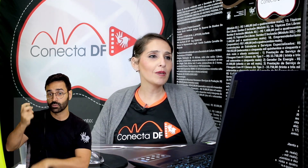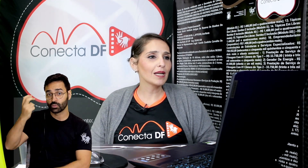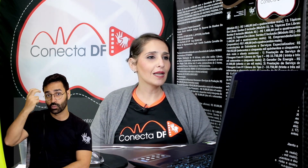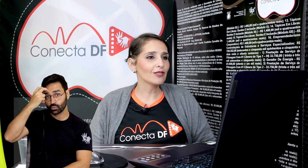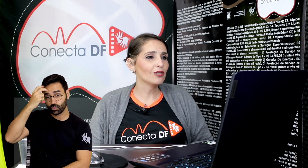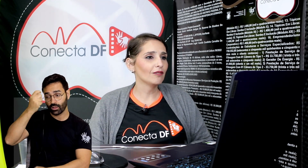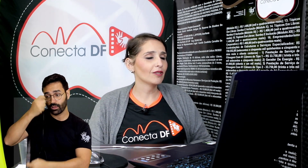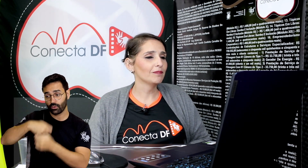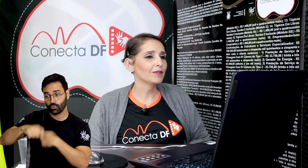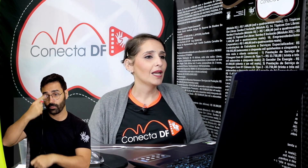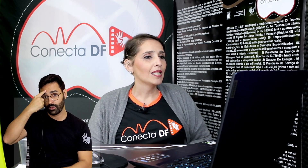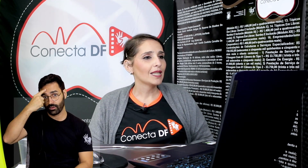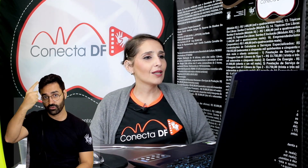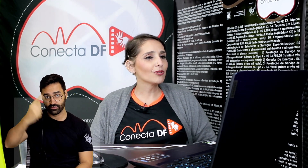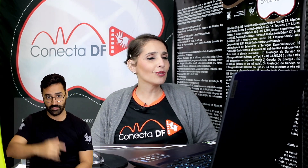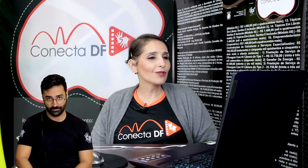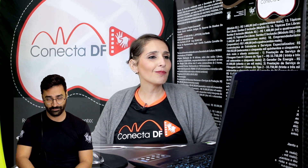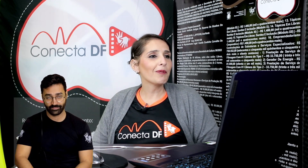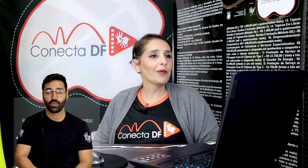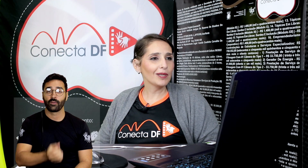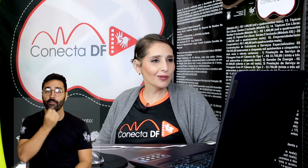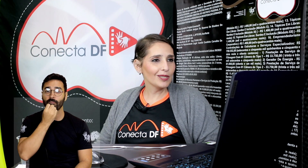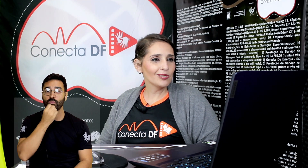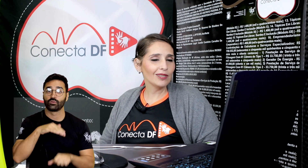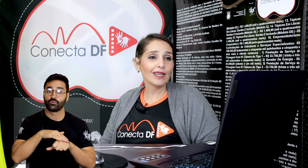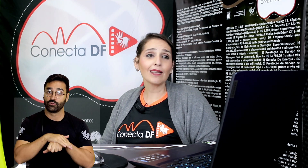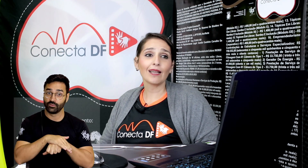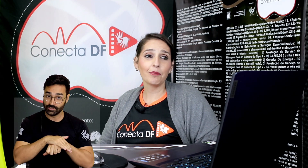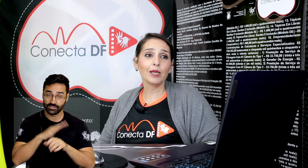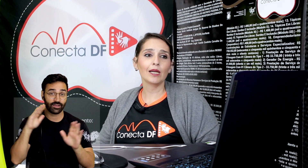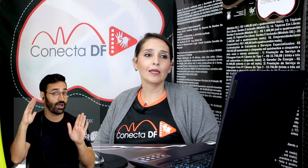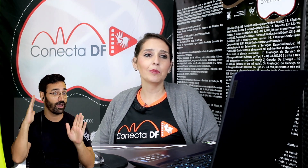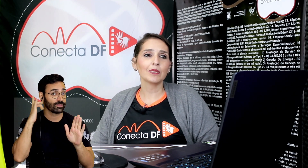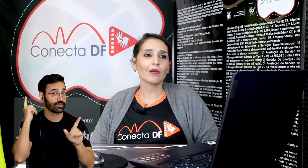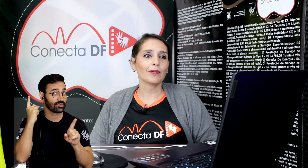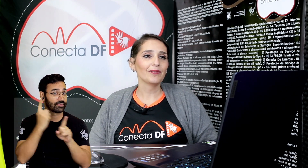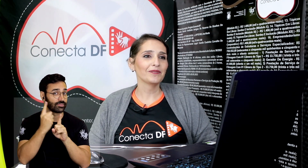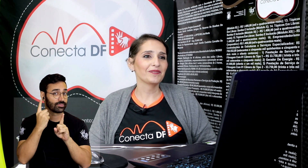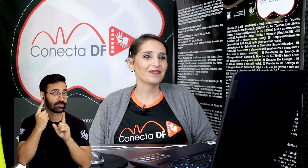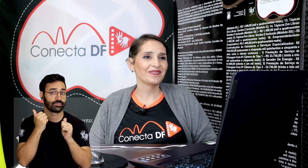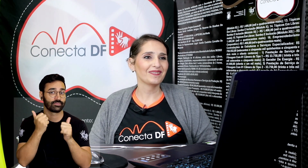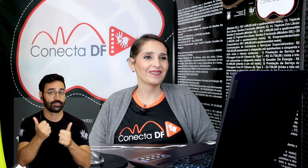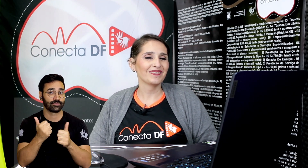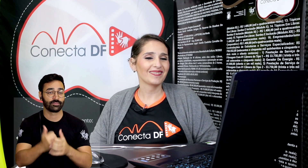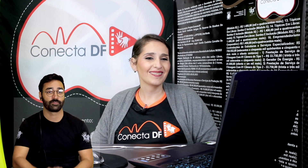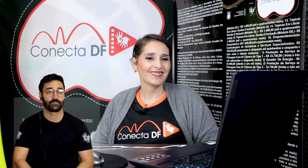Economia Criativa. Tenham todos uma boa noite e até amanhã, hein, pessoal?